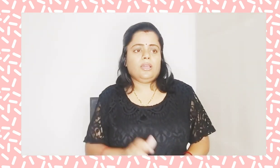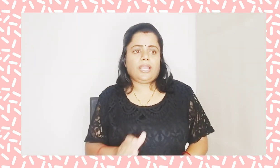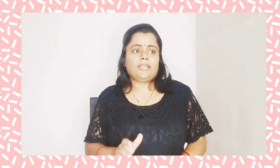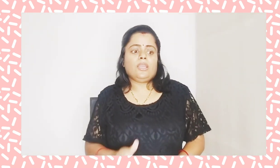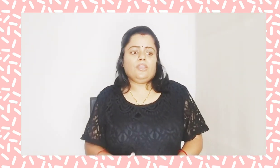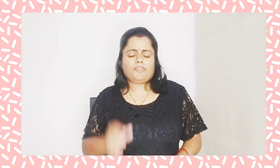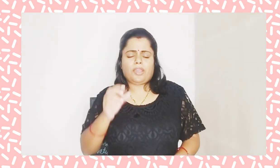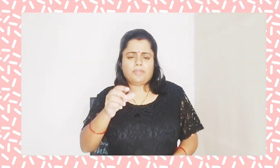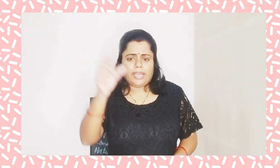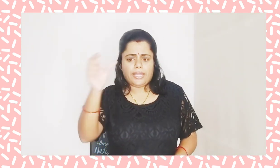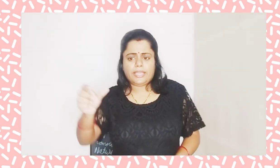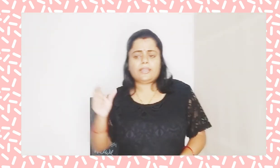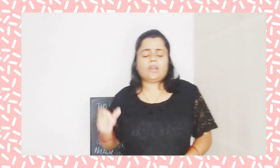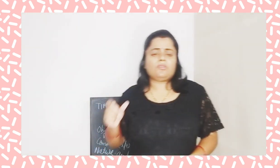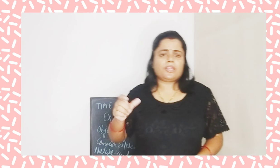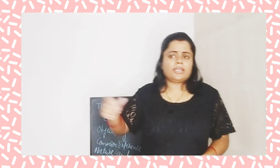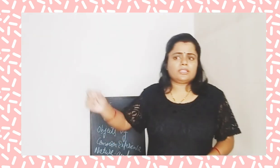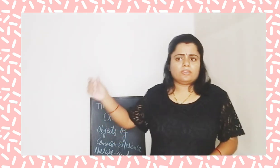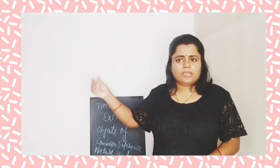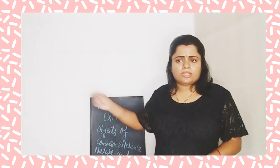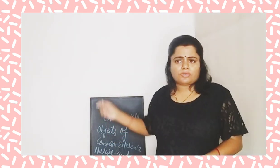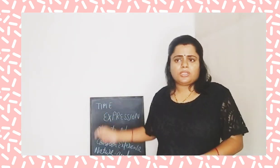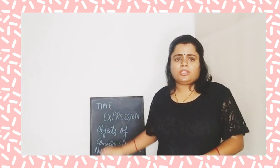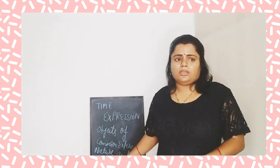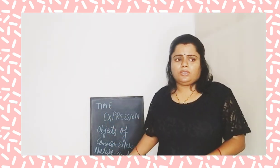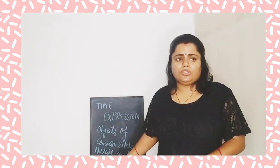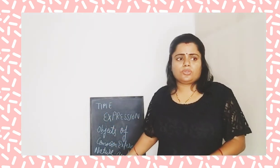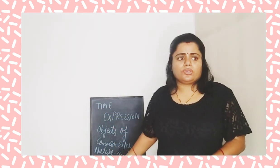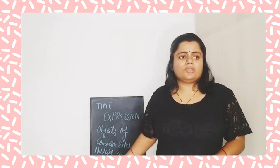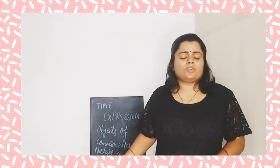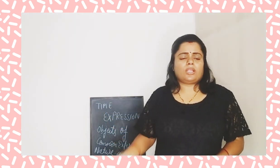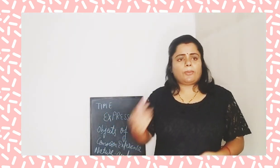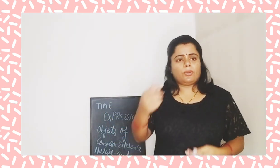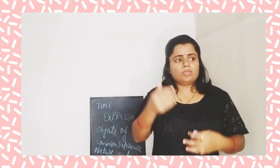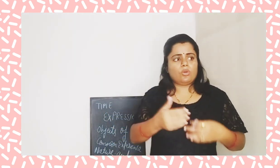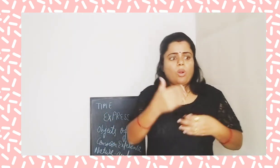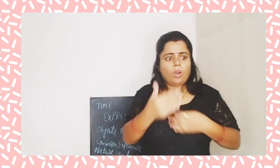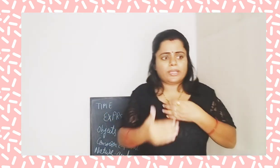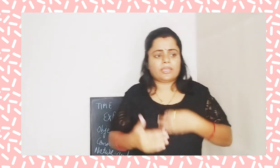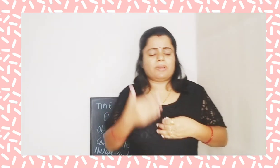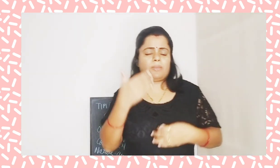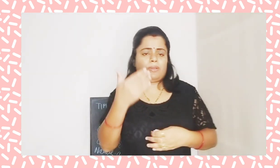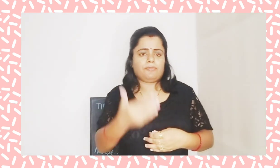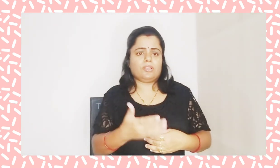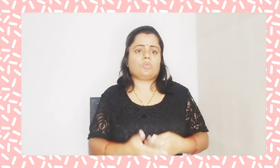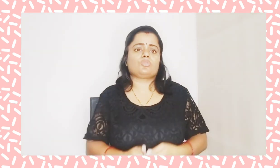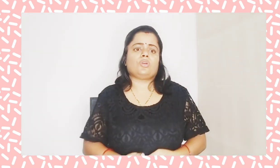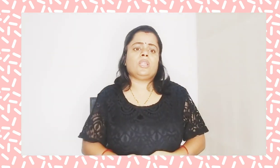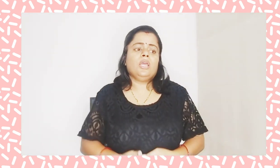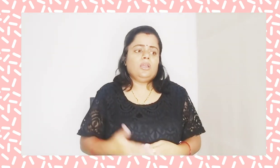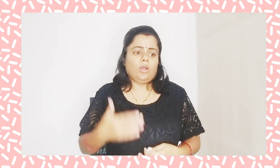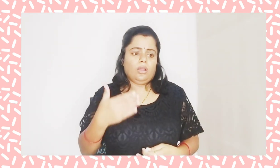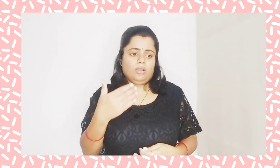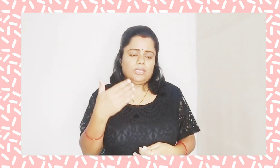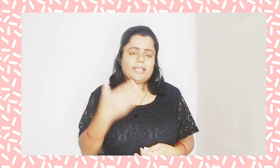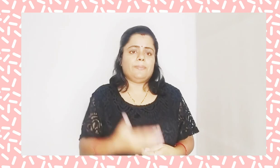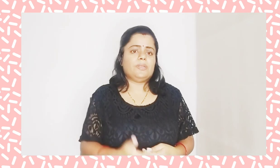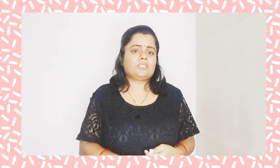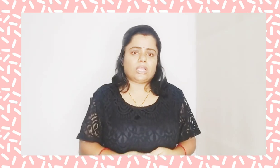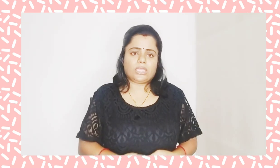राइट? इफ यू हैव एनी डाउट रिगार्डिंग दीज 3 यूजेस, और आपको इनको और इनके बारे में आप फर्दर कुछ और एग्जाम्पल्स चाहते हैं